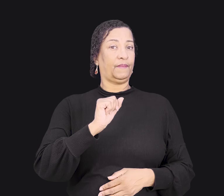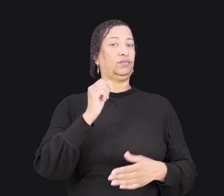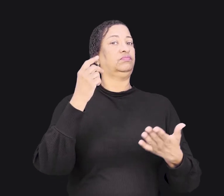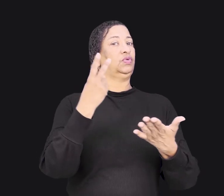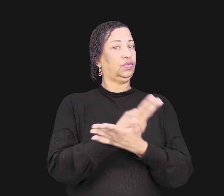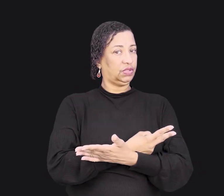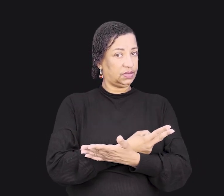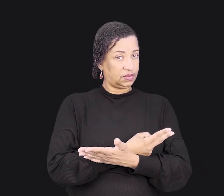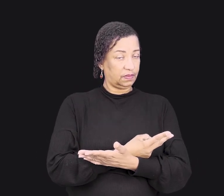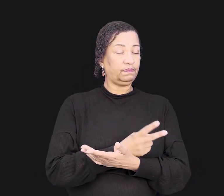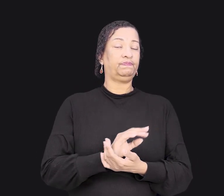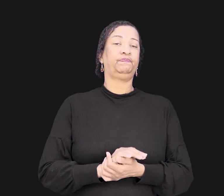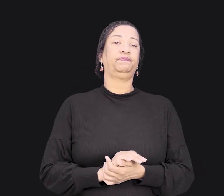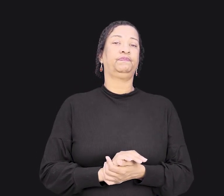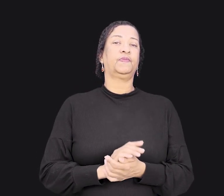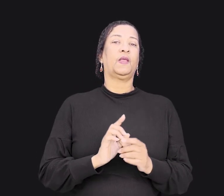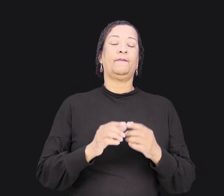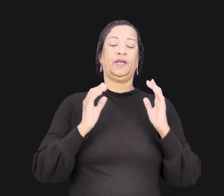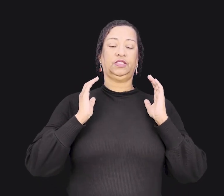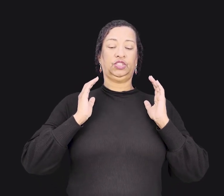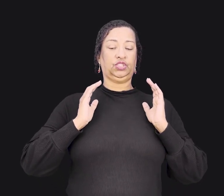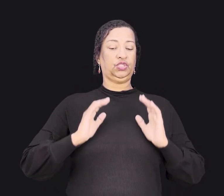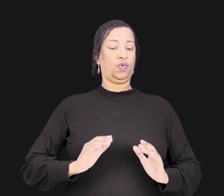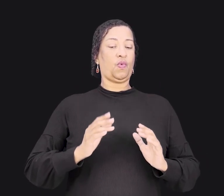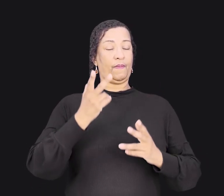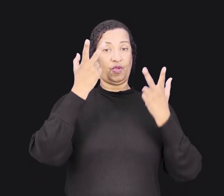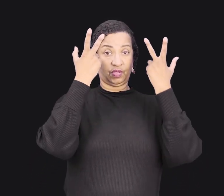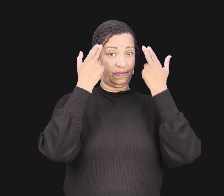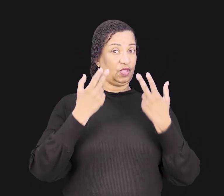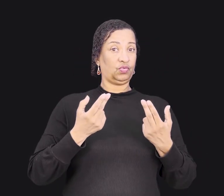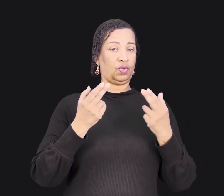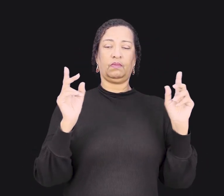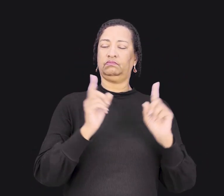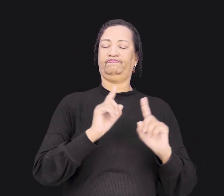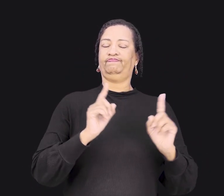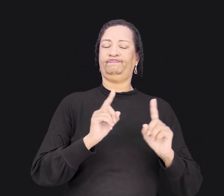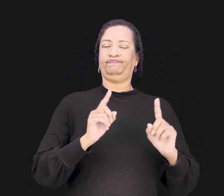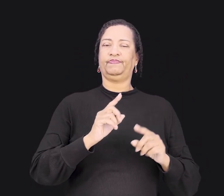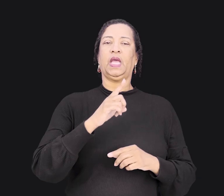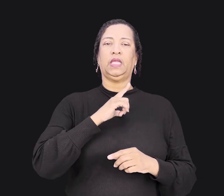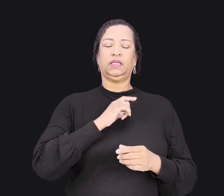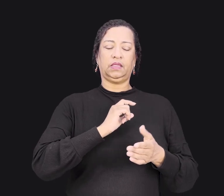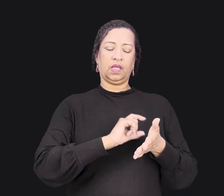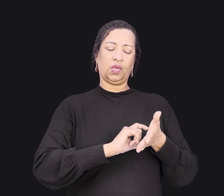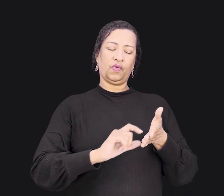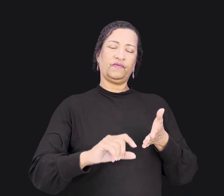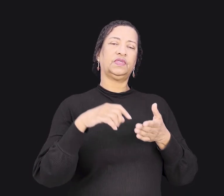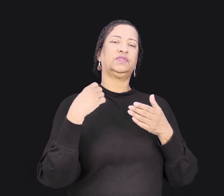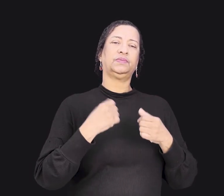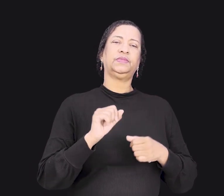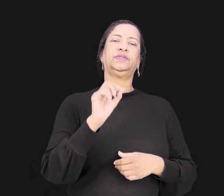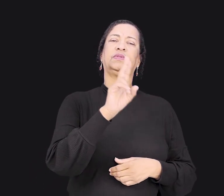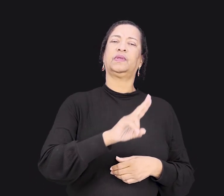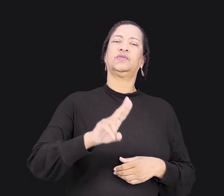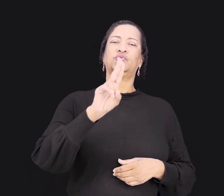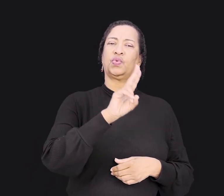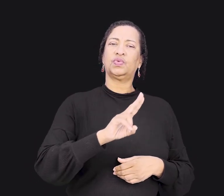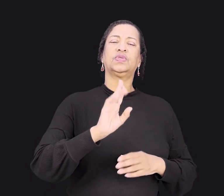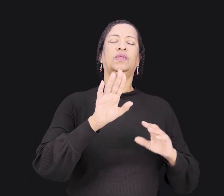aconteça, ainda assim não é um comportamento normal. Existe um versículo que deve ser aplicado quando o seguidor de Cristo cai